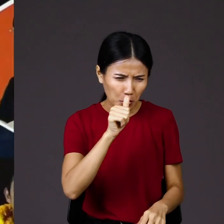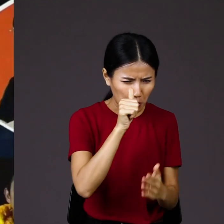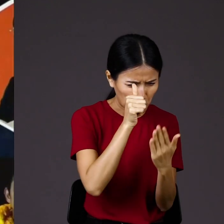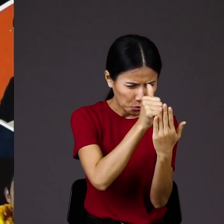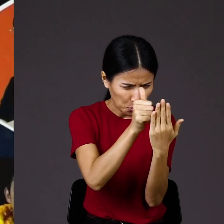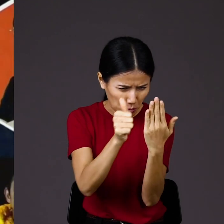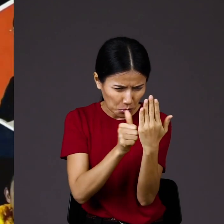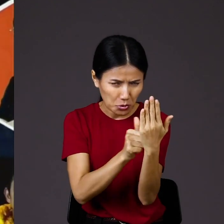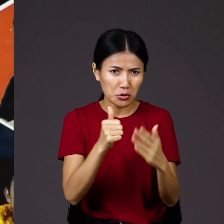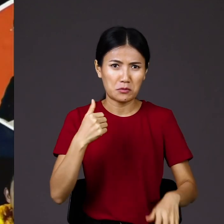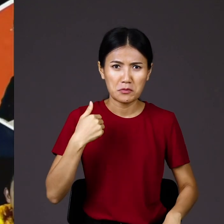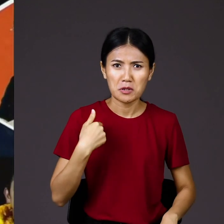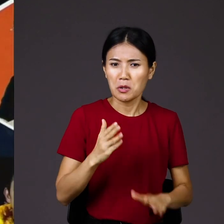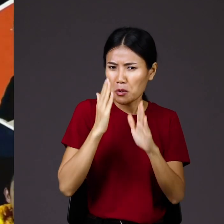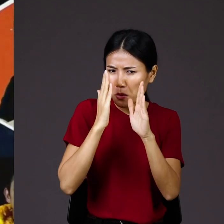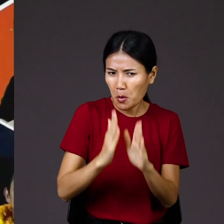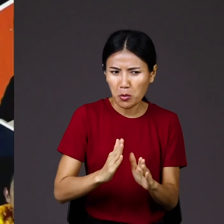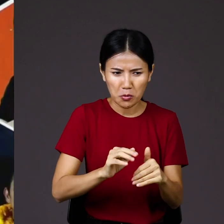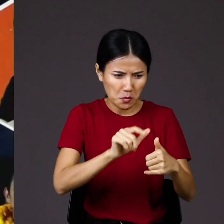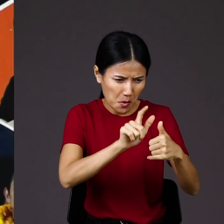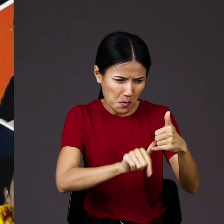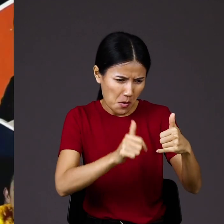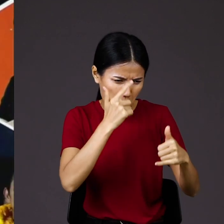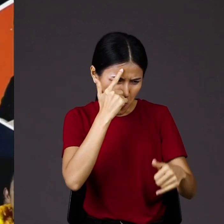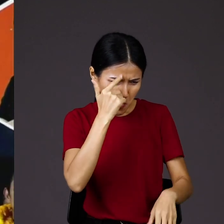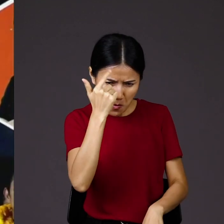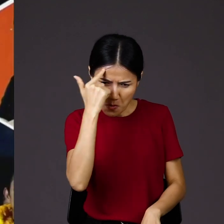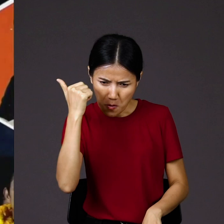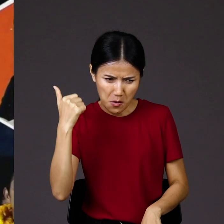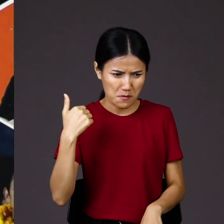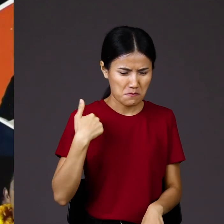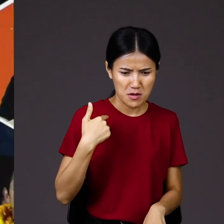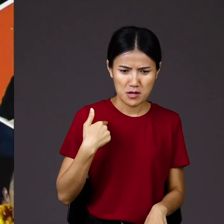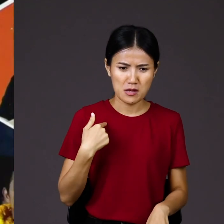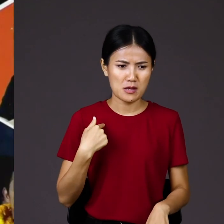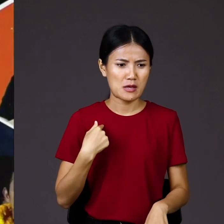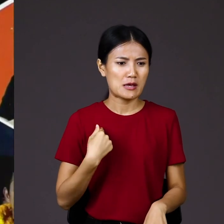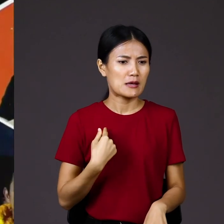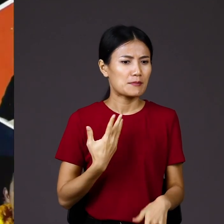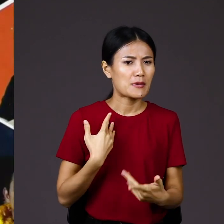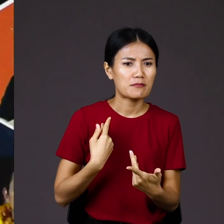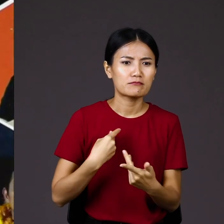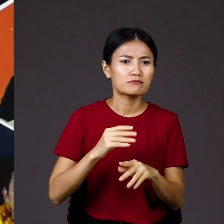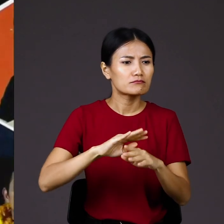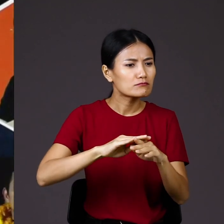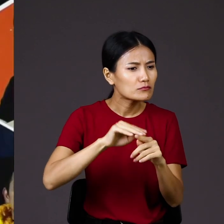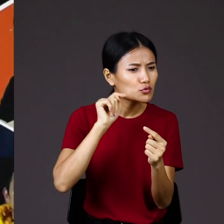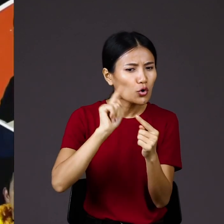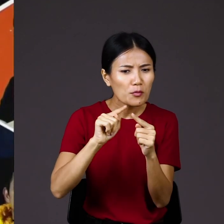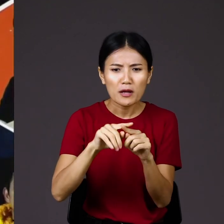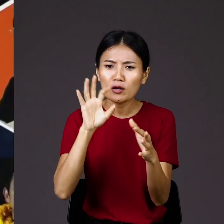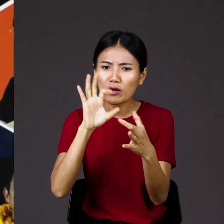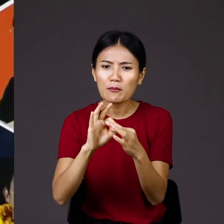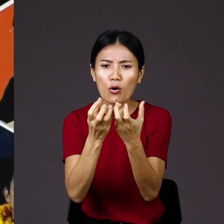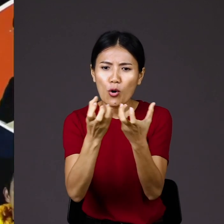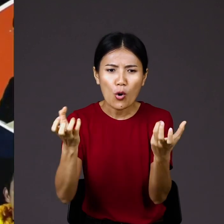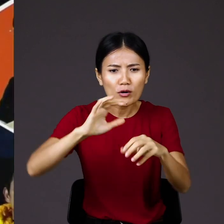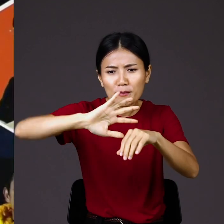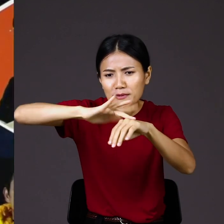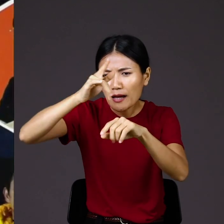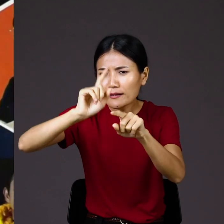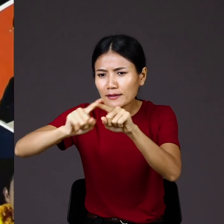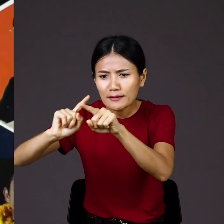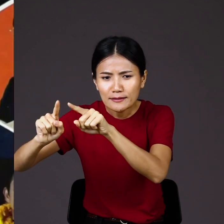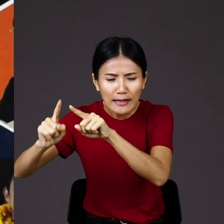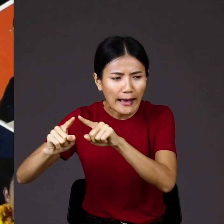ครับในหลากหลายจังหวัดมีศักยภาพทั้งในแง่ของคนมีศักยภาพทั้งในแง่ของพื้นที่มีศักยภาพทั้ง